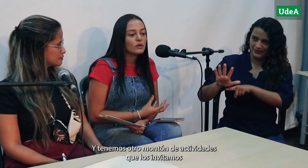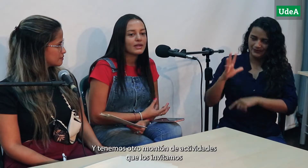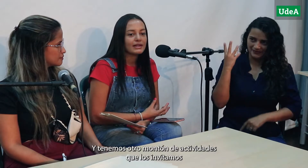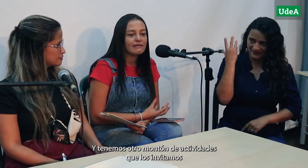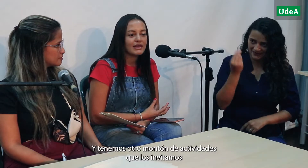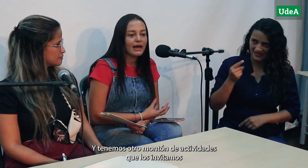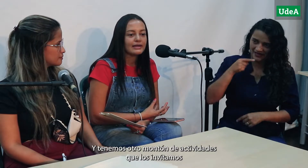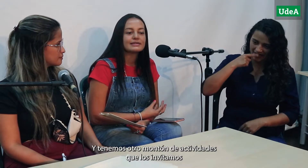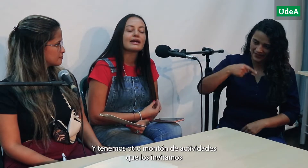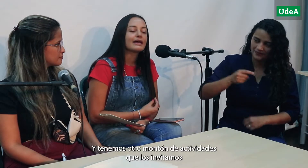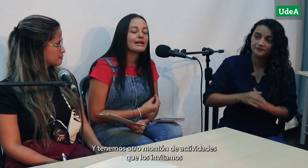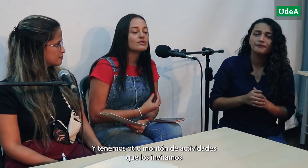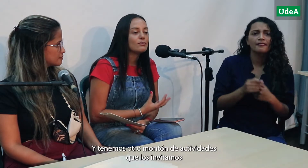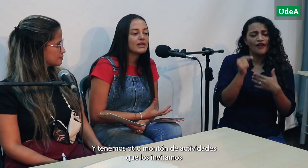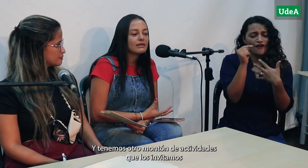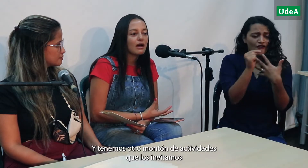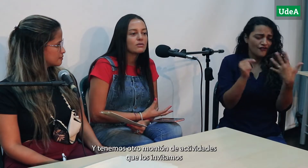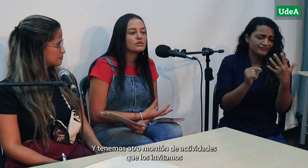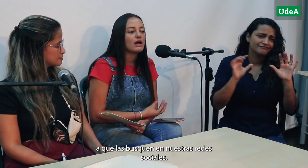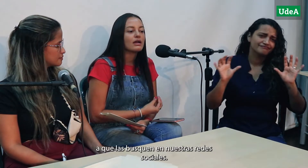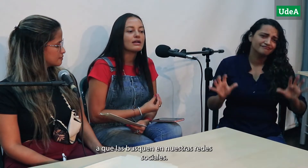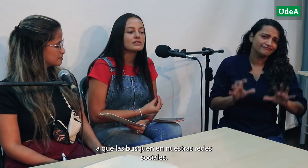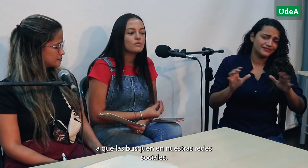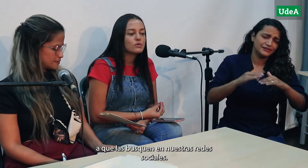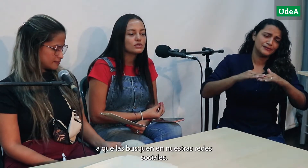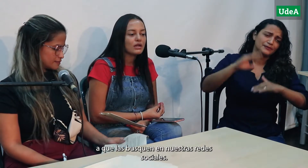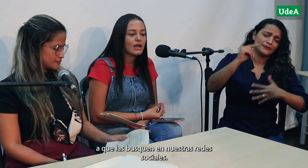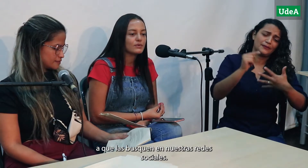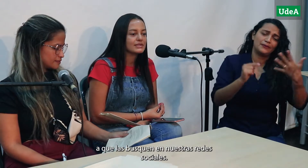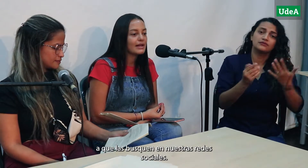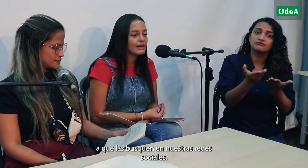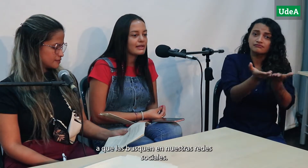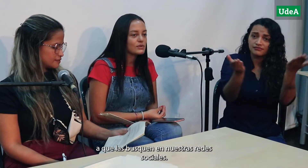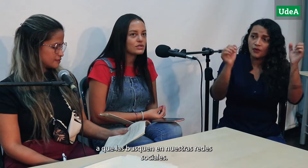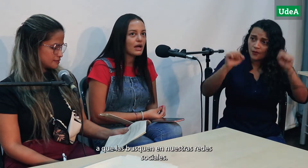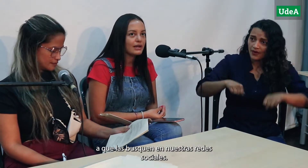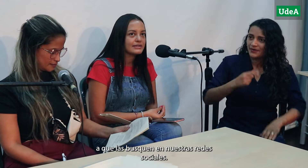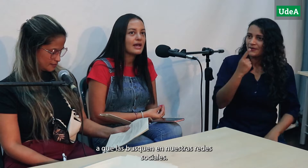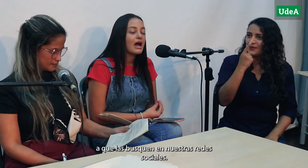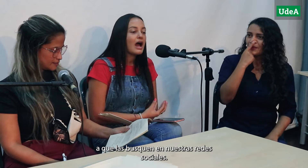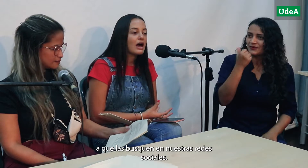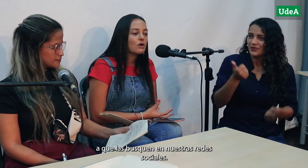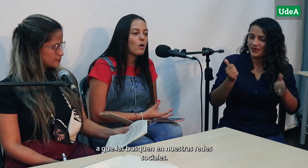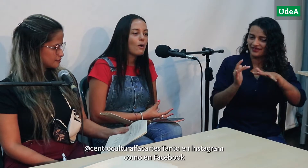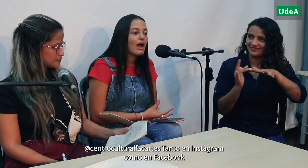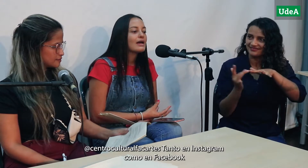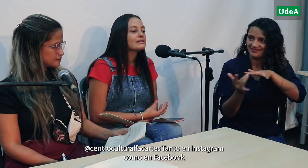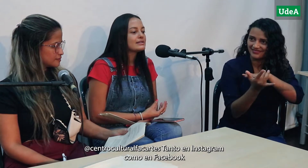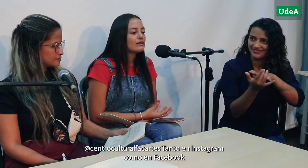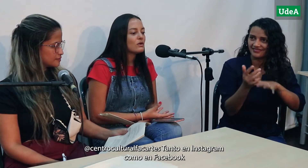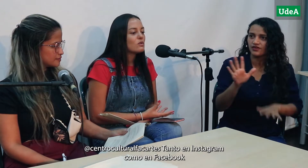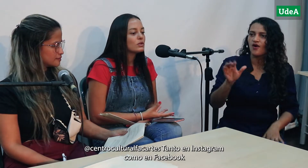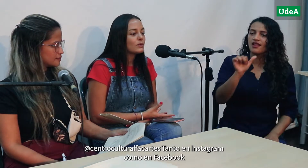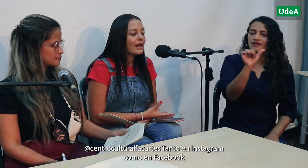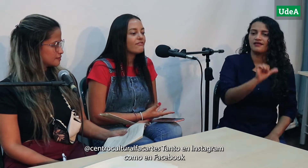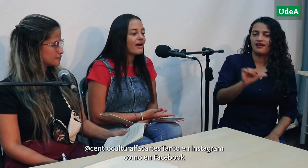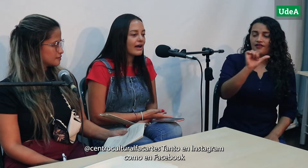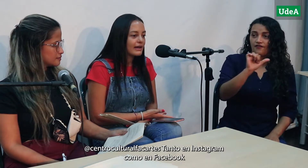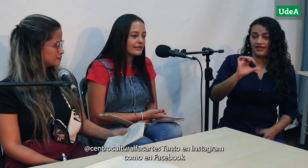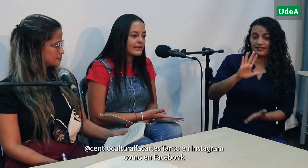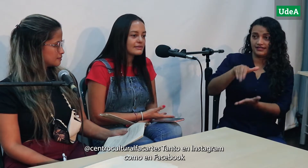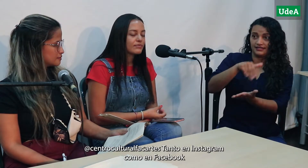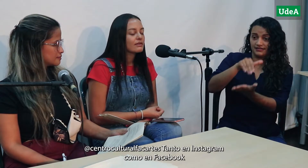otro montón de actividades que los invitamos a que las busquen en nuestras redes sociales, @Centro